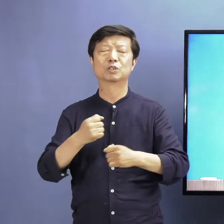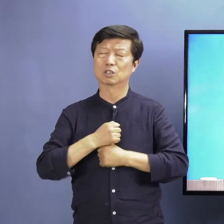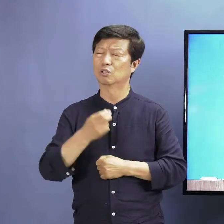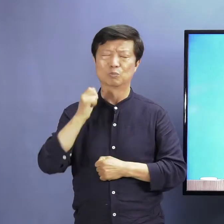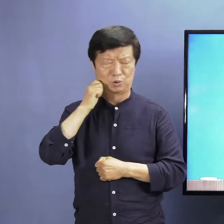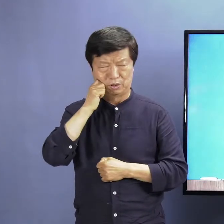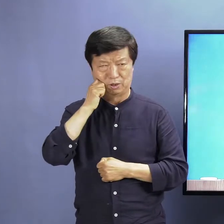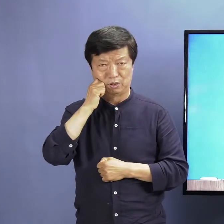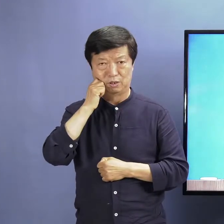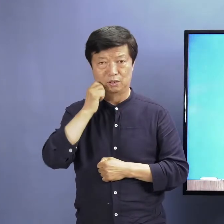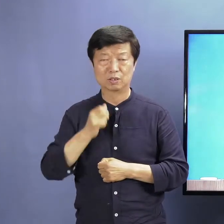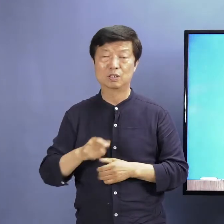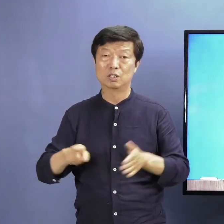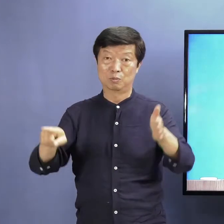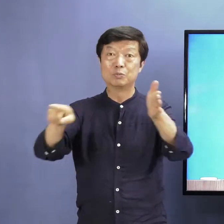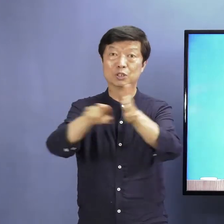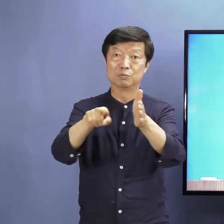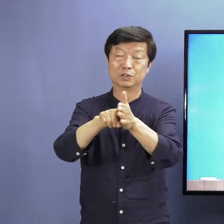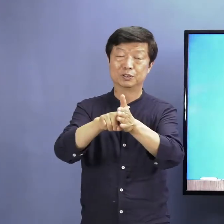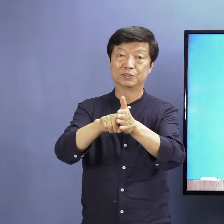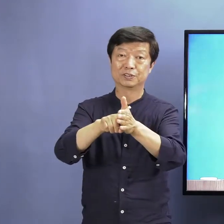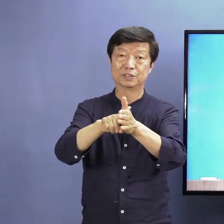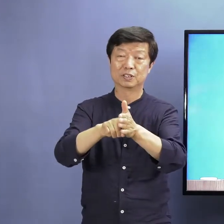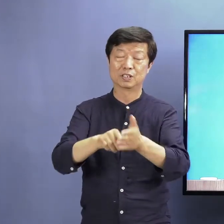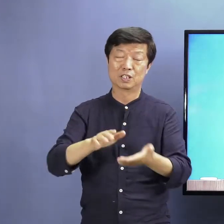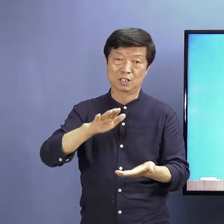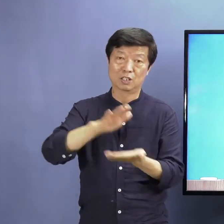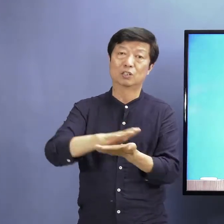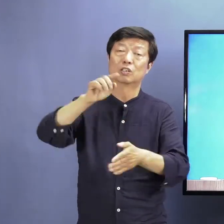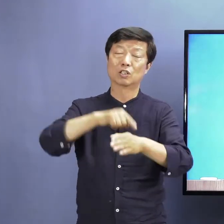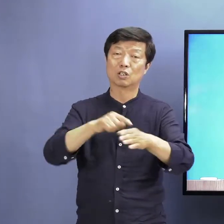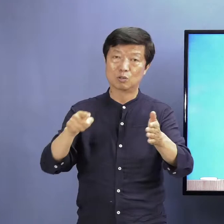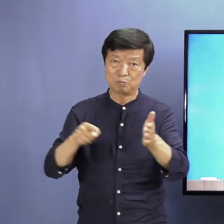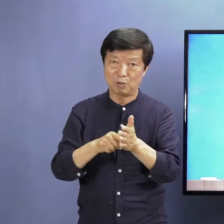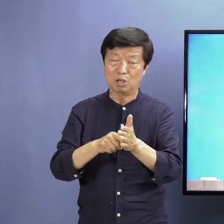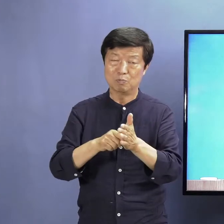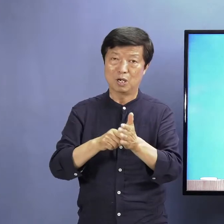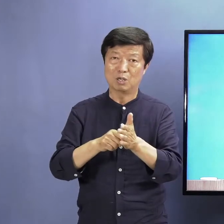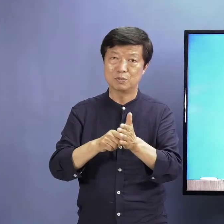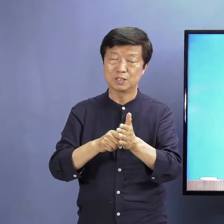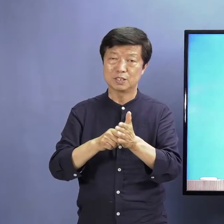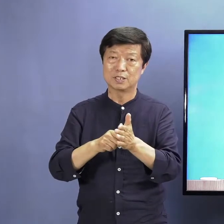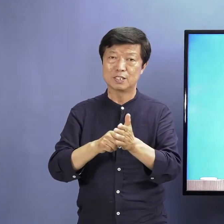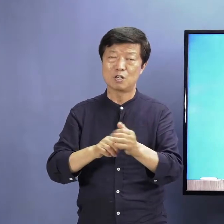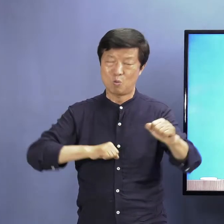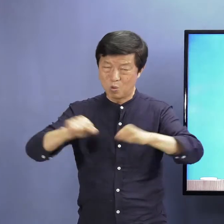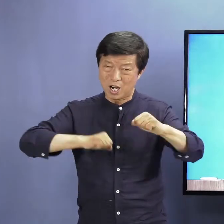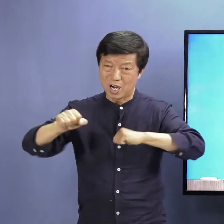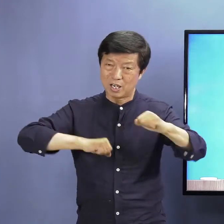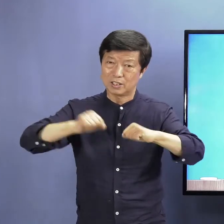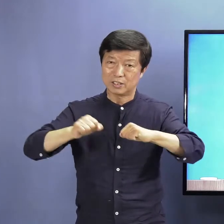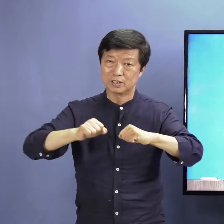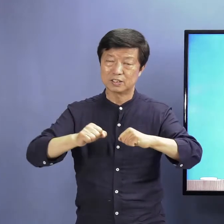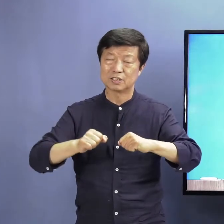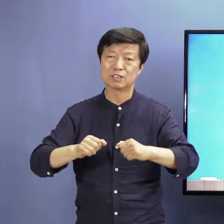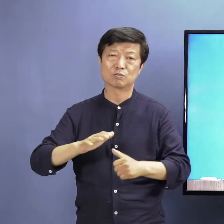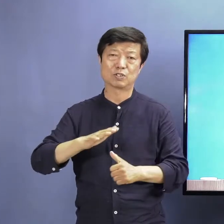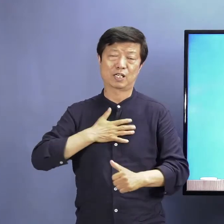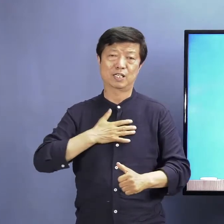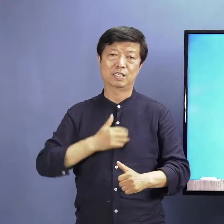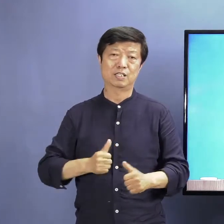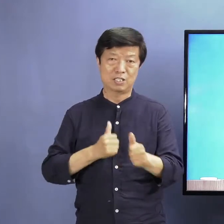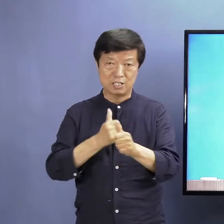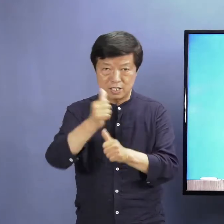여러분, 신앙은요, 믿음의 열정이라는 엔진이 돌아가야, 그래야 버틸 수 있는 것이지,